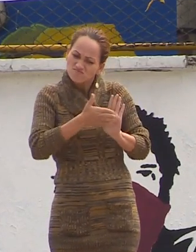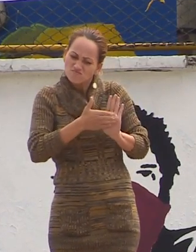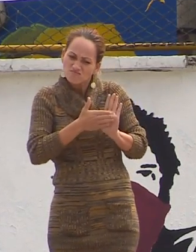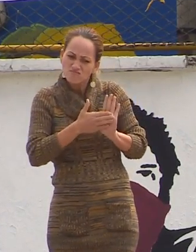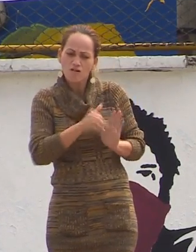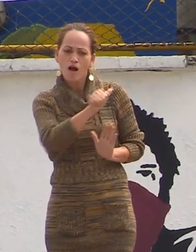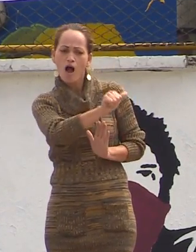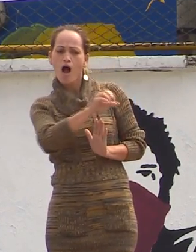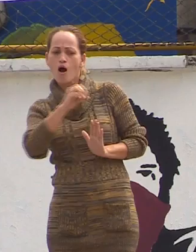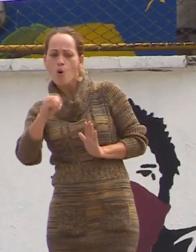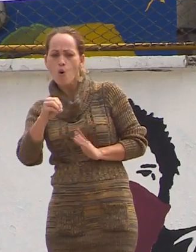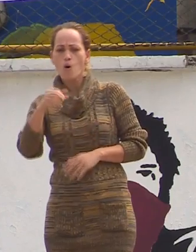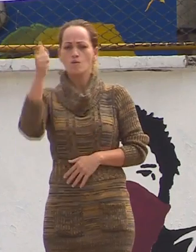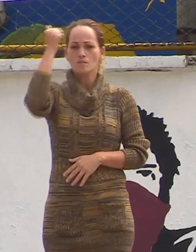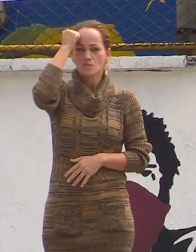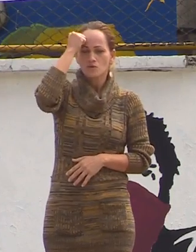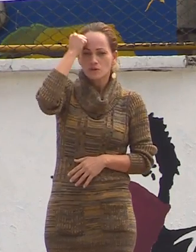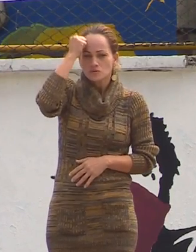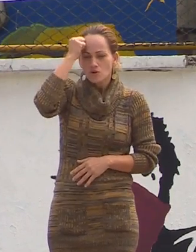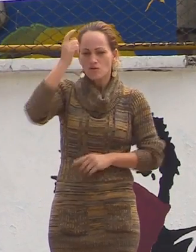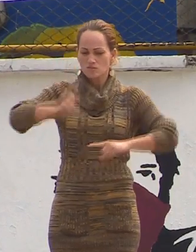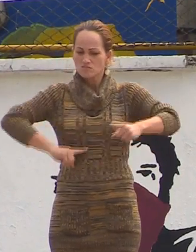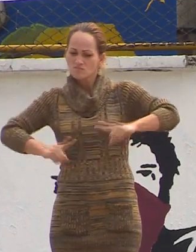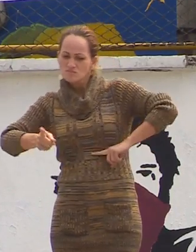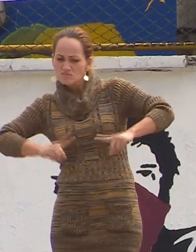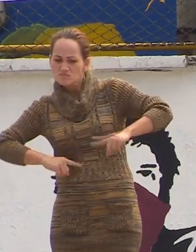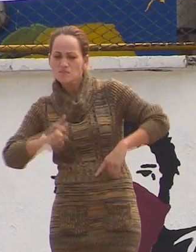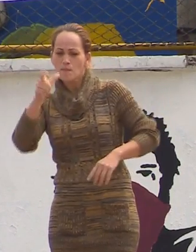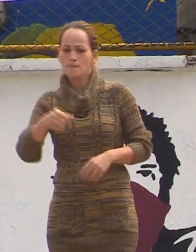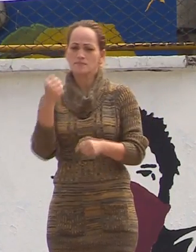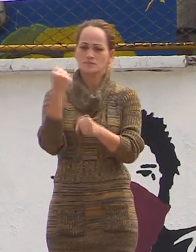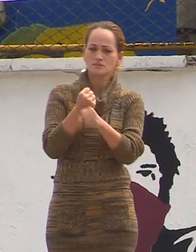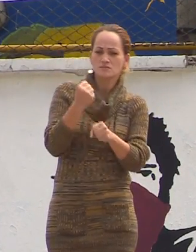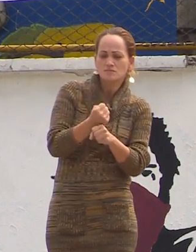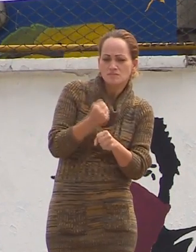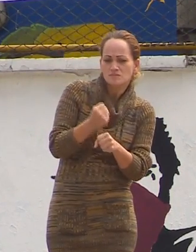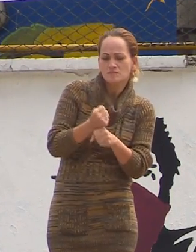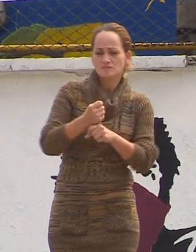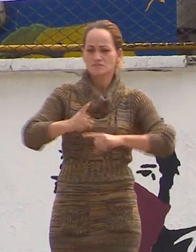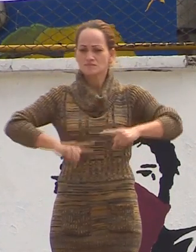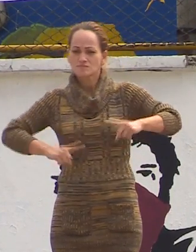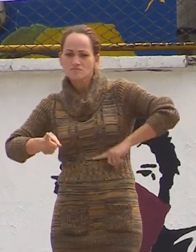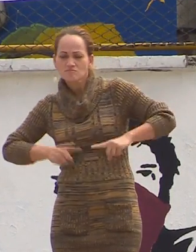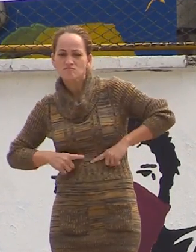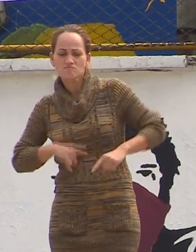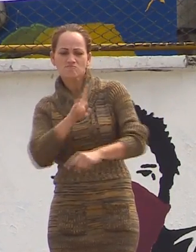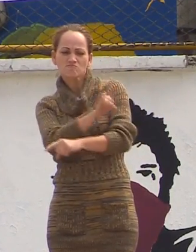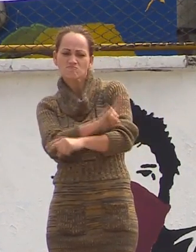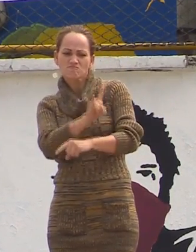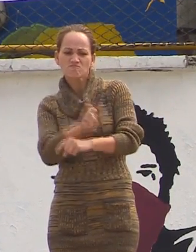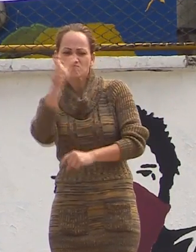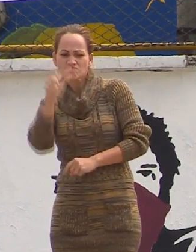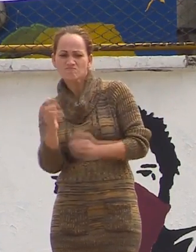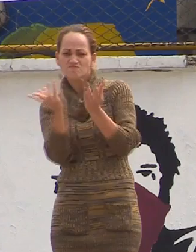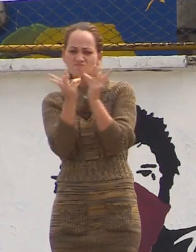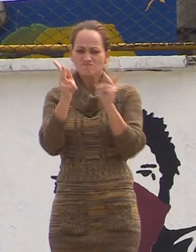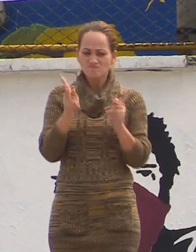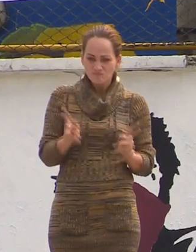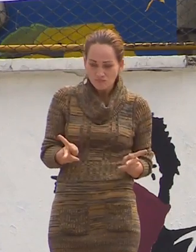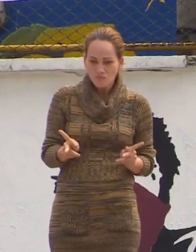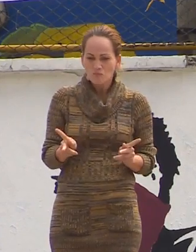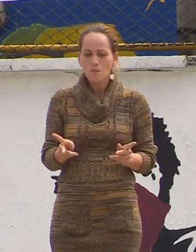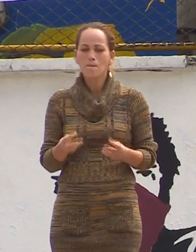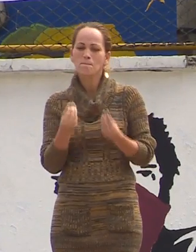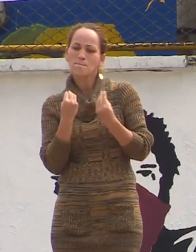todos, profesores, directivos, trabajadores, administrativos, celadores, estudiantes,